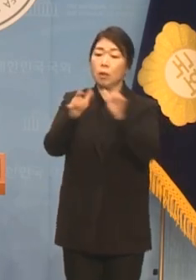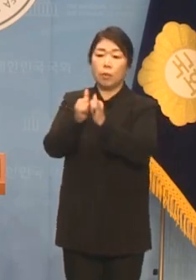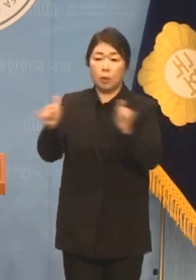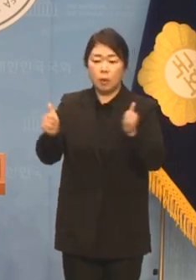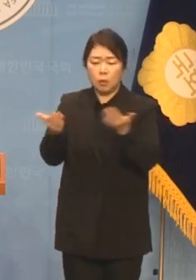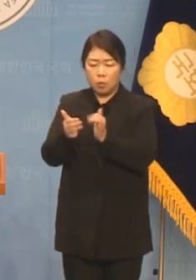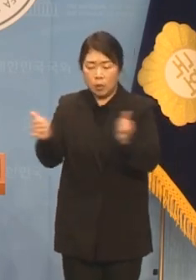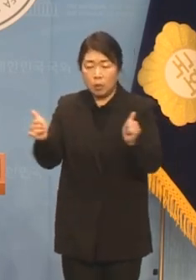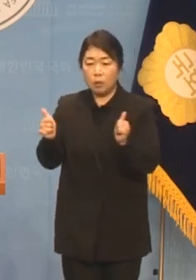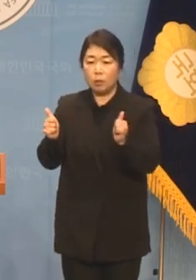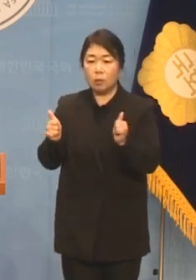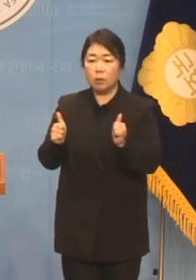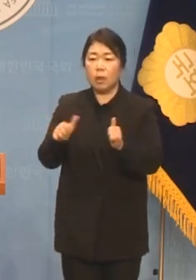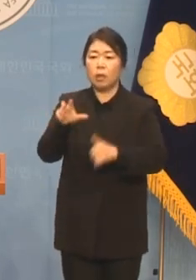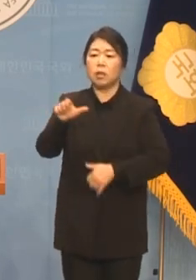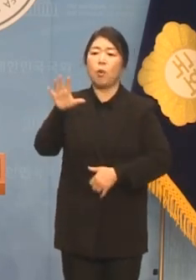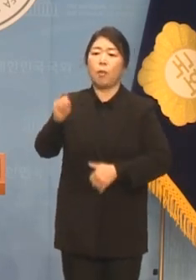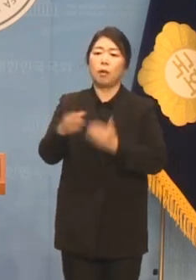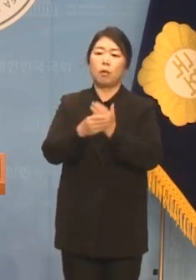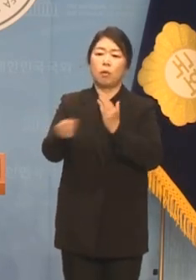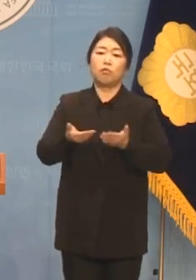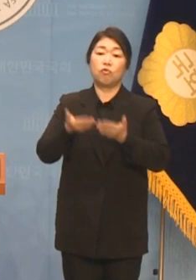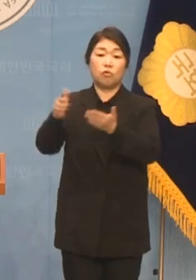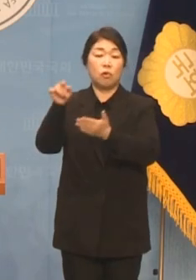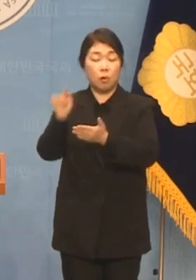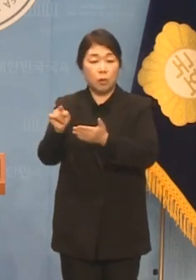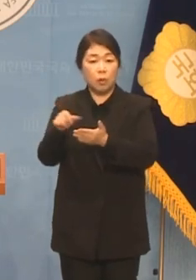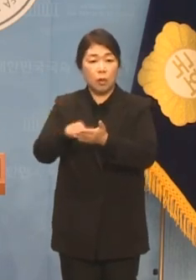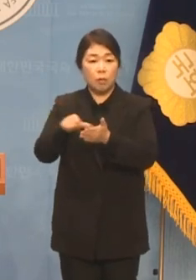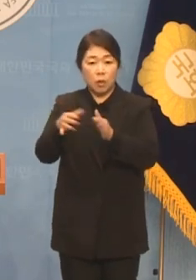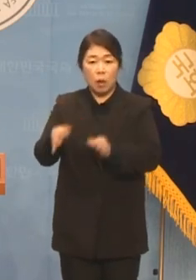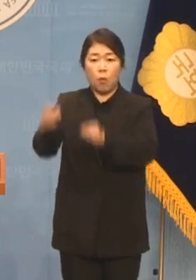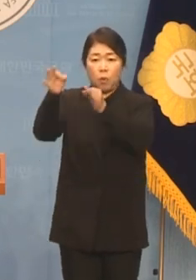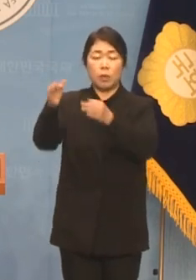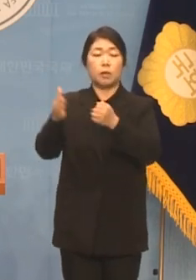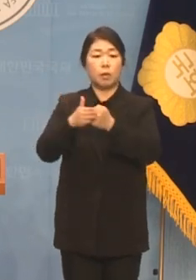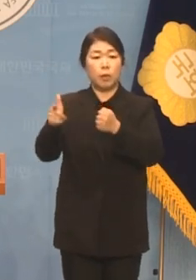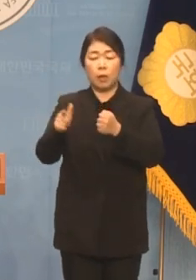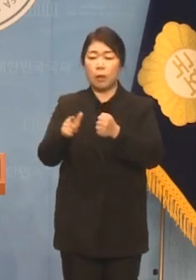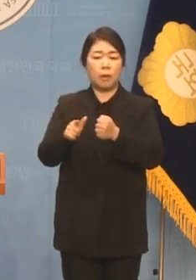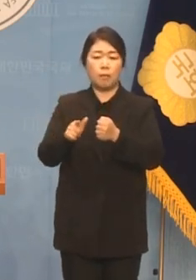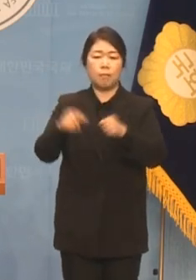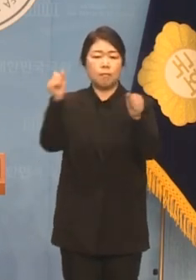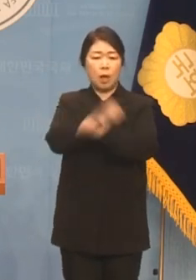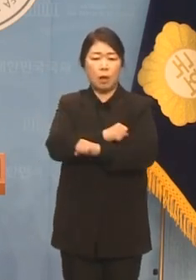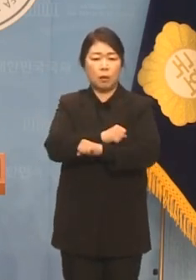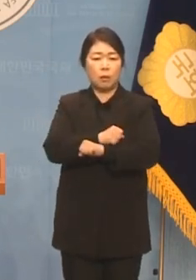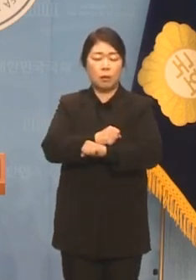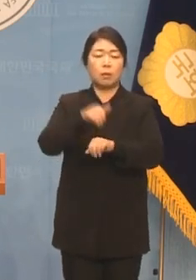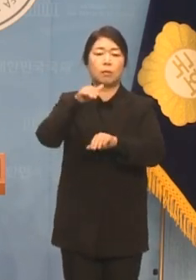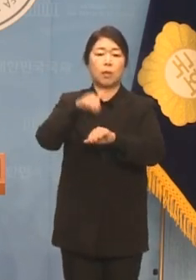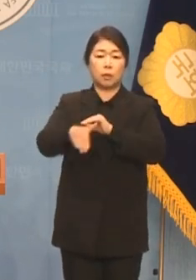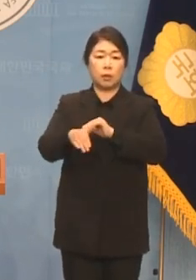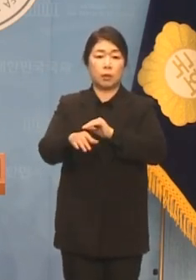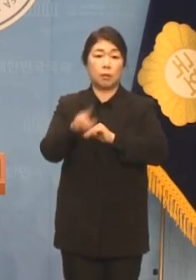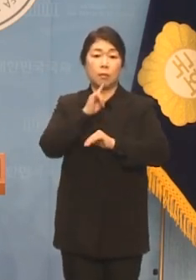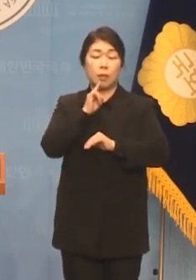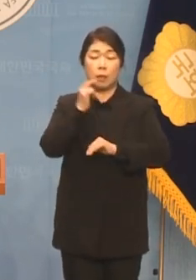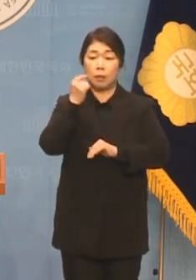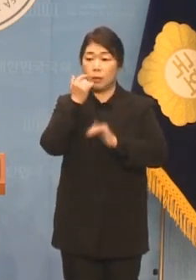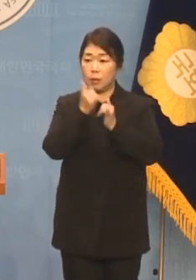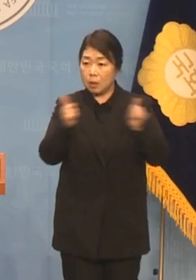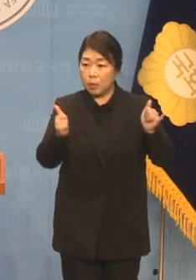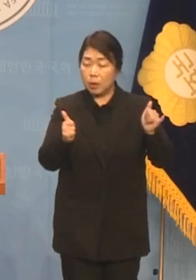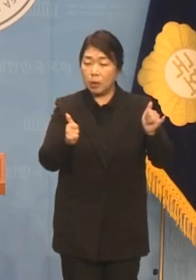호주머니에 25만 원씩 지원하는 건 인플레이션이 망국적 포퓰리즘이 하고 떠드는 자들이 바로